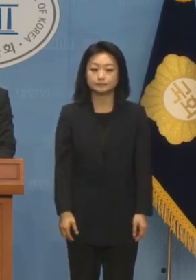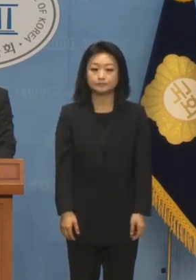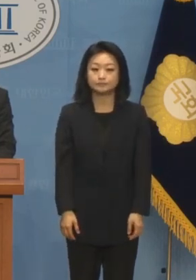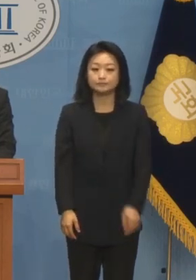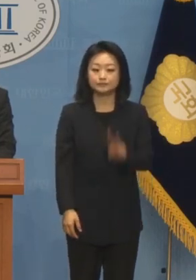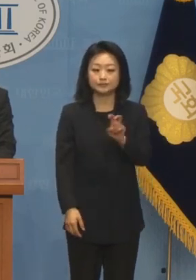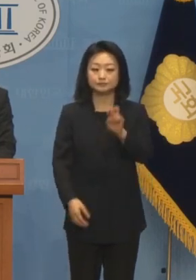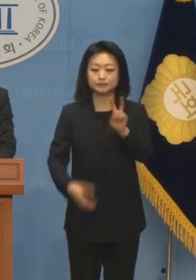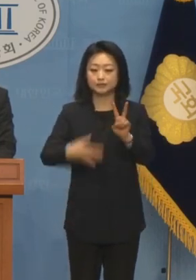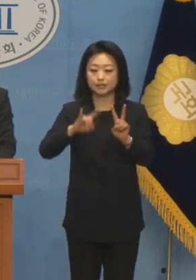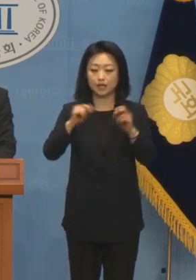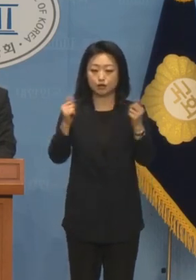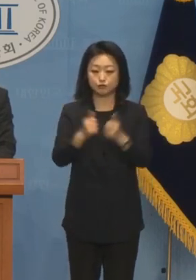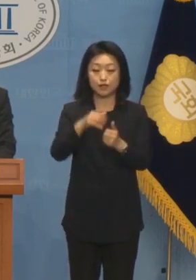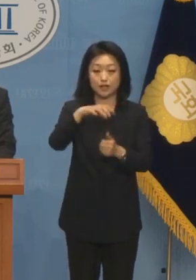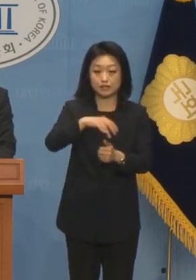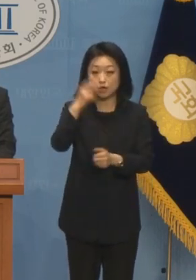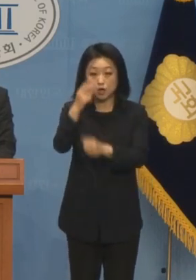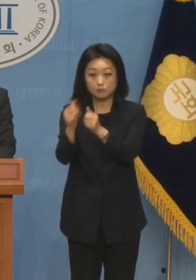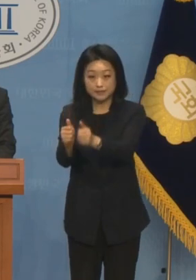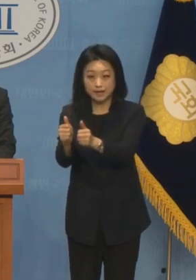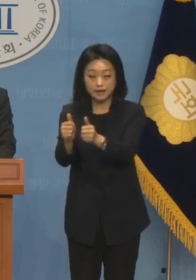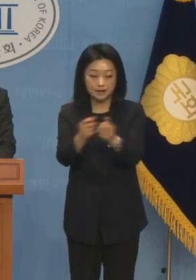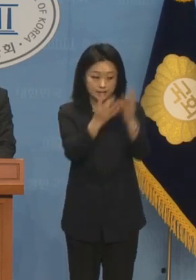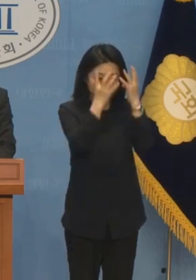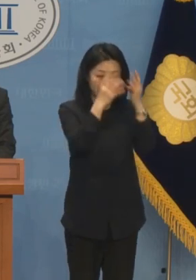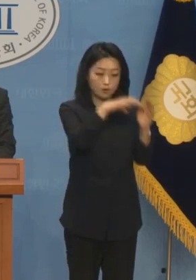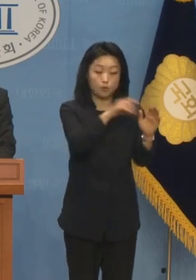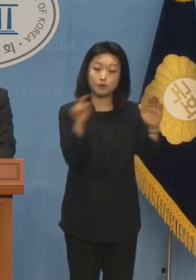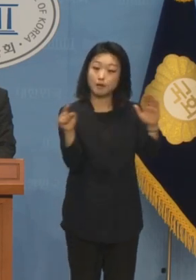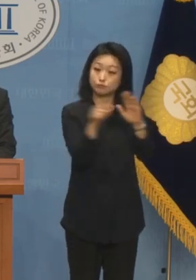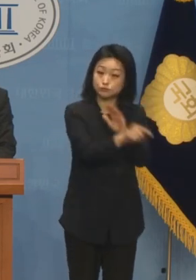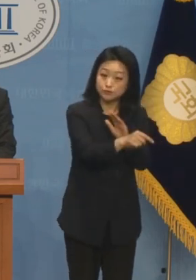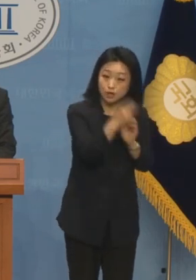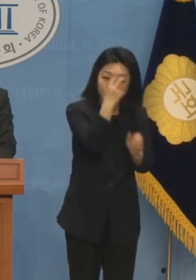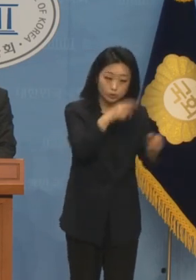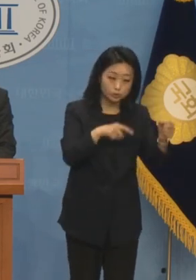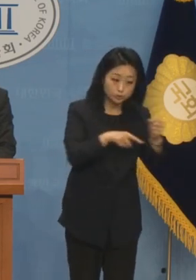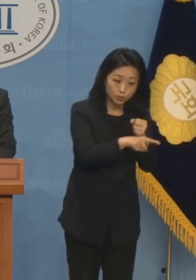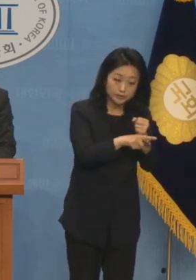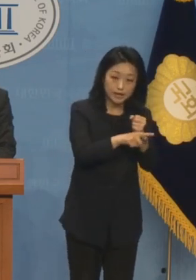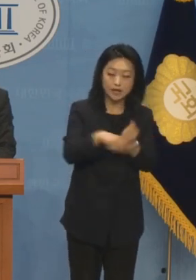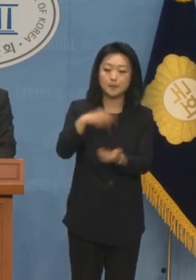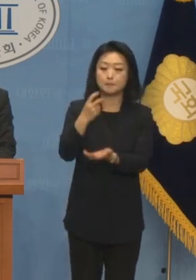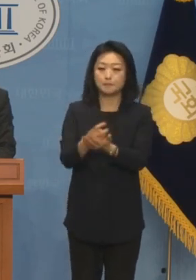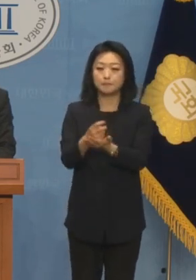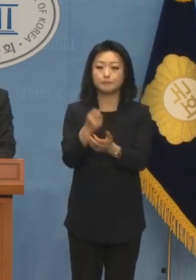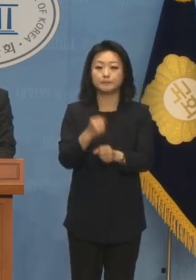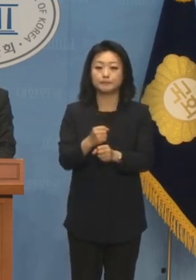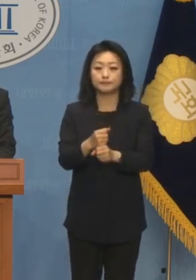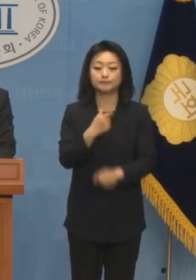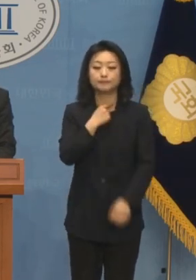22대 국회에서 검사가 교정시설을 방문해 조사하도록 제도화하겠습니다.